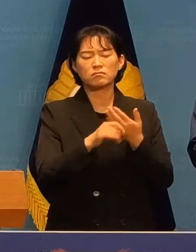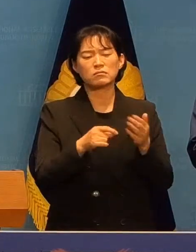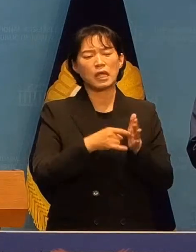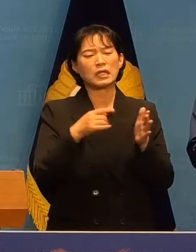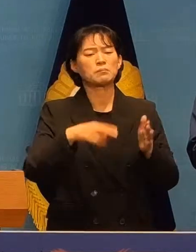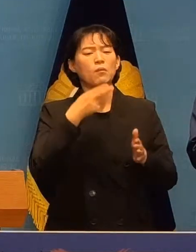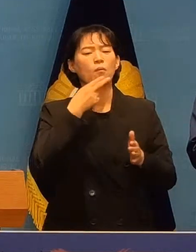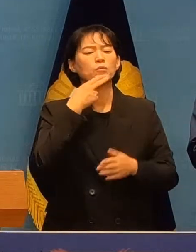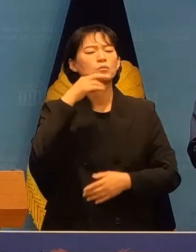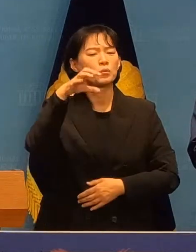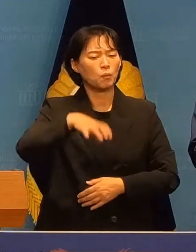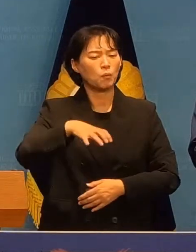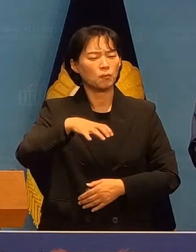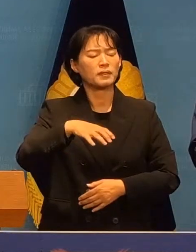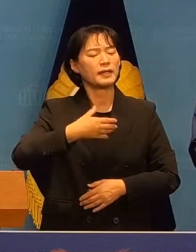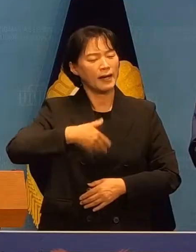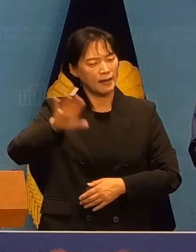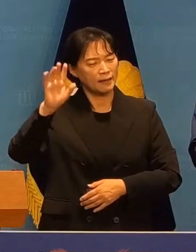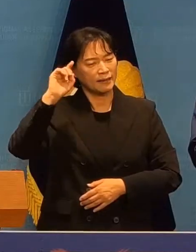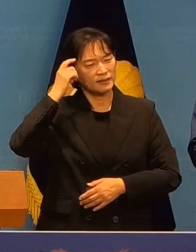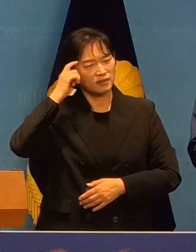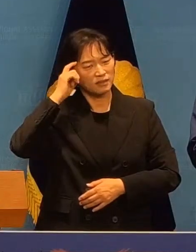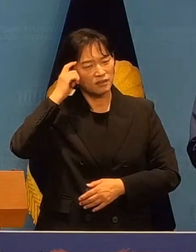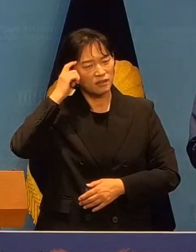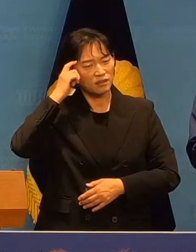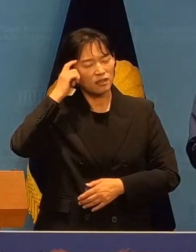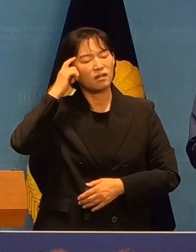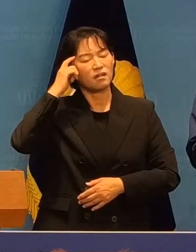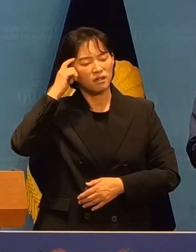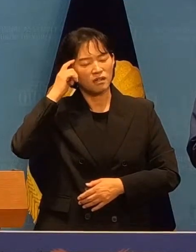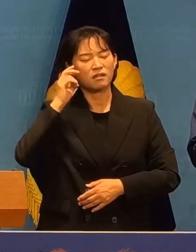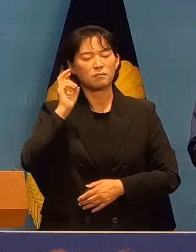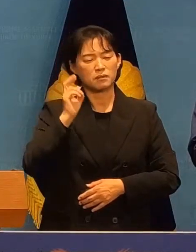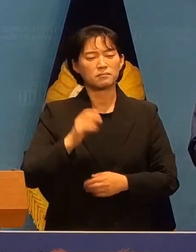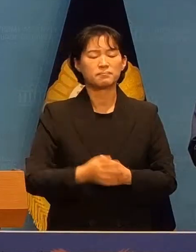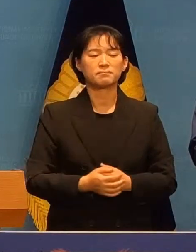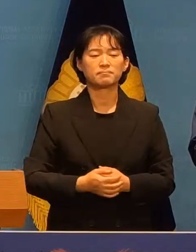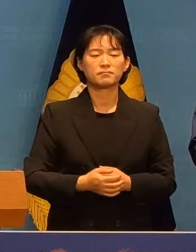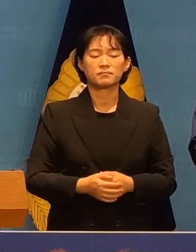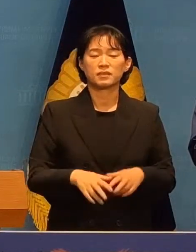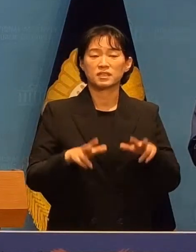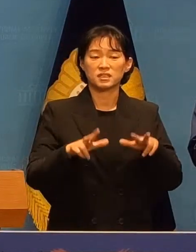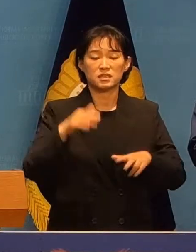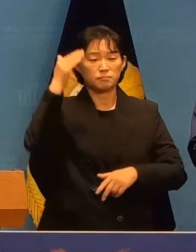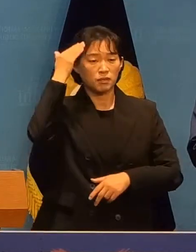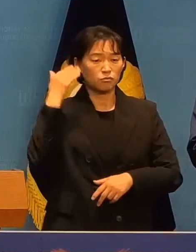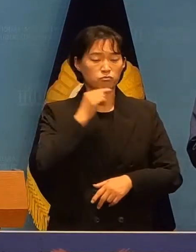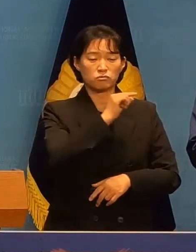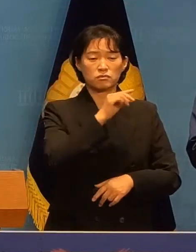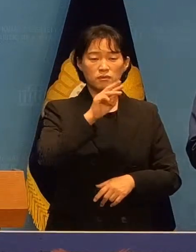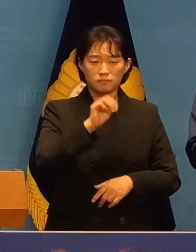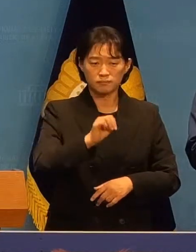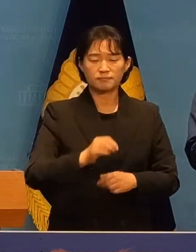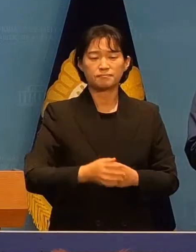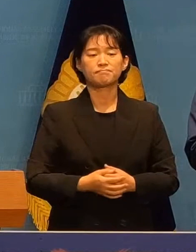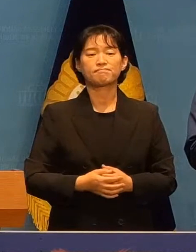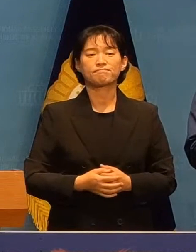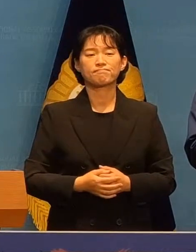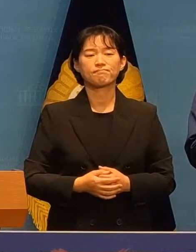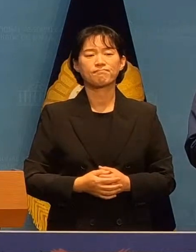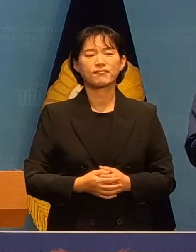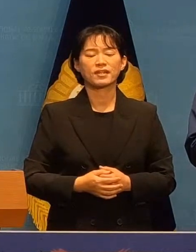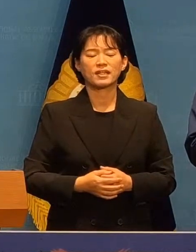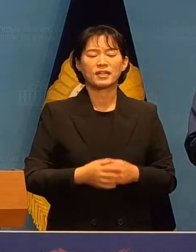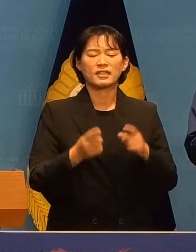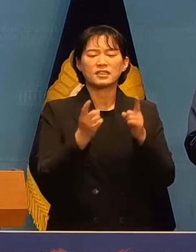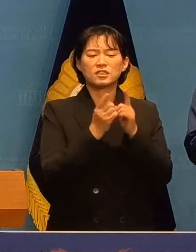없는 시장을 생각할 수밖에 없다는 뜻으로 이해가 됩니다. 그래서 지금 한국 GM은 직영